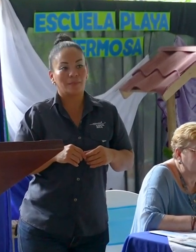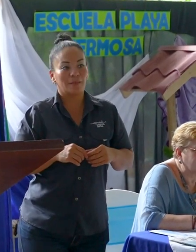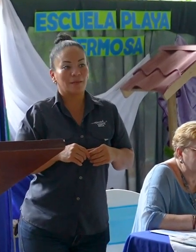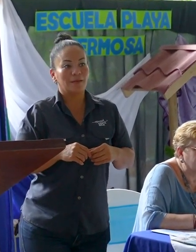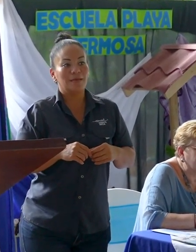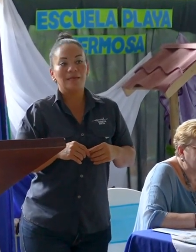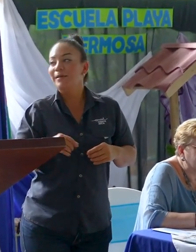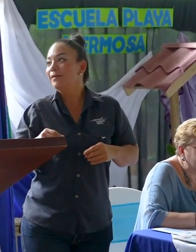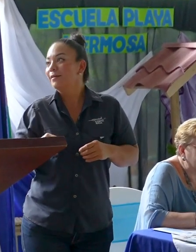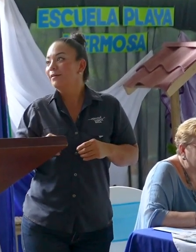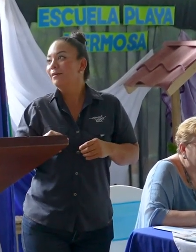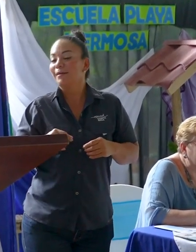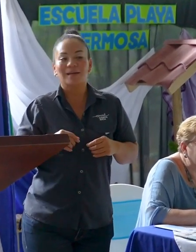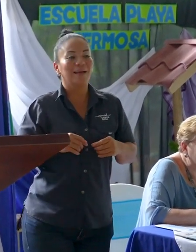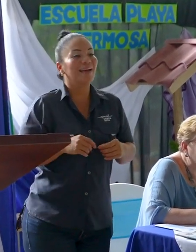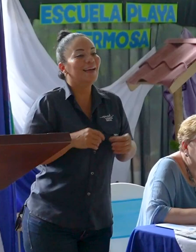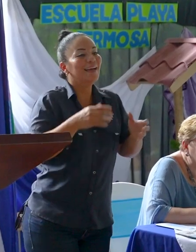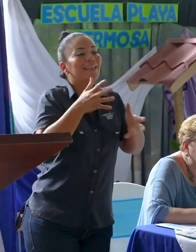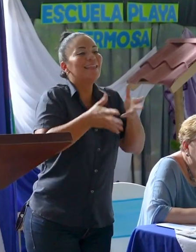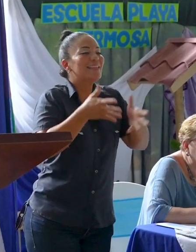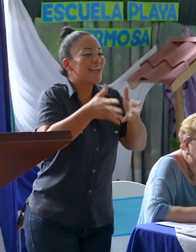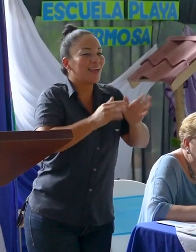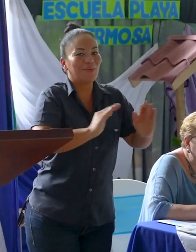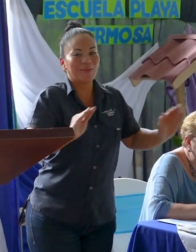Minero. ¿Quién quiere ser empresario?